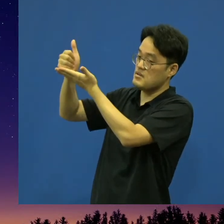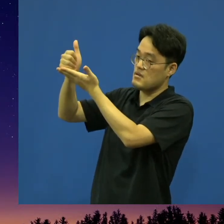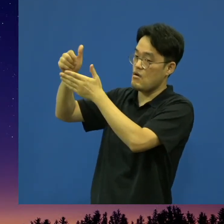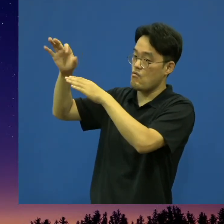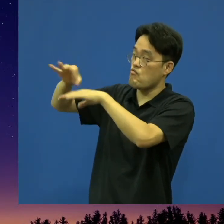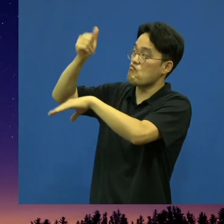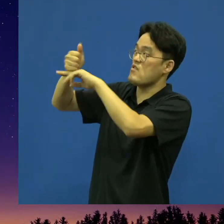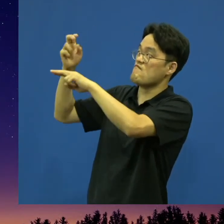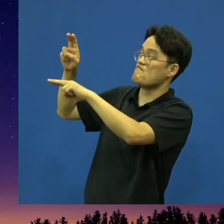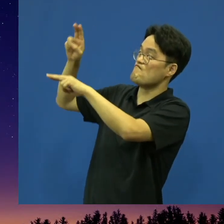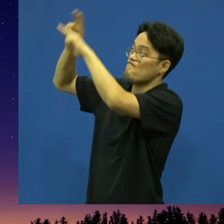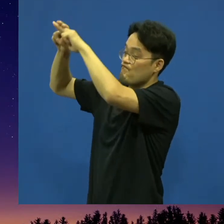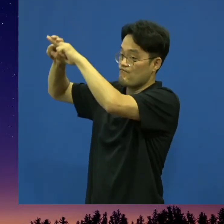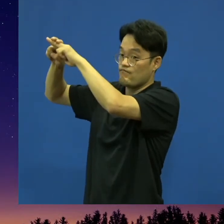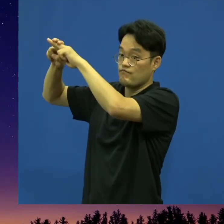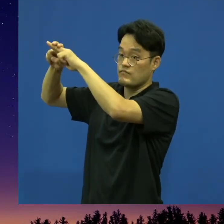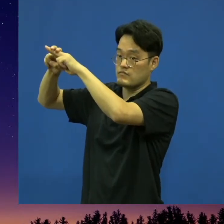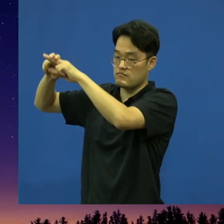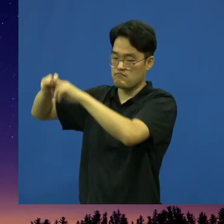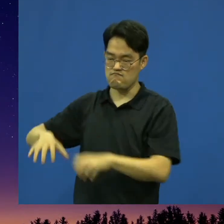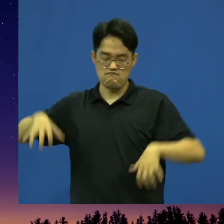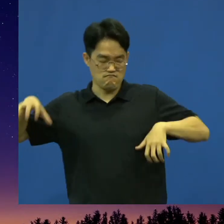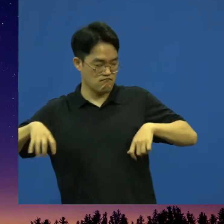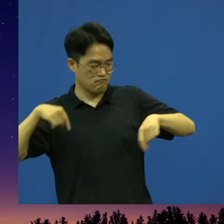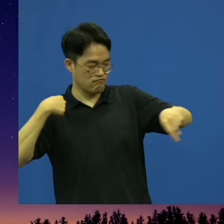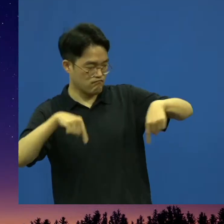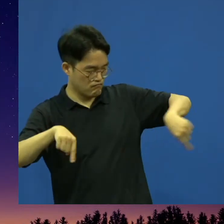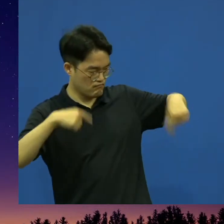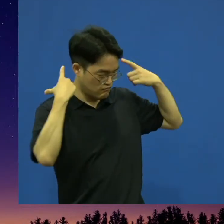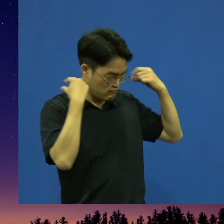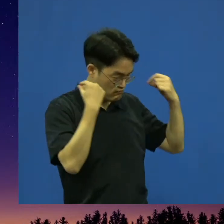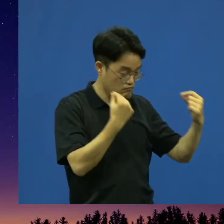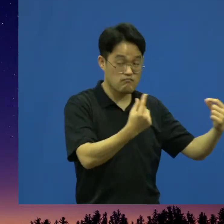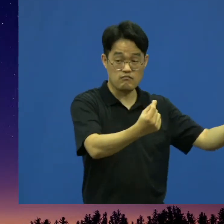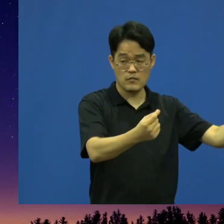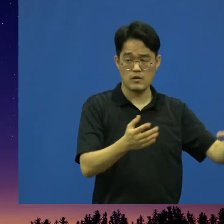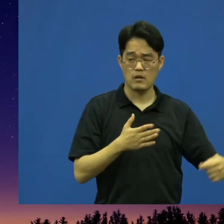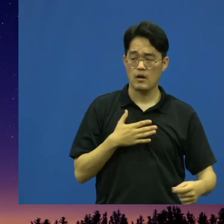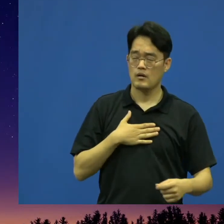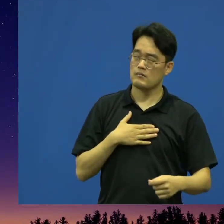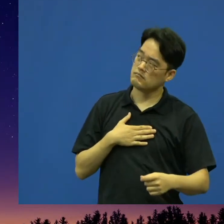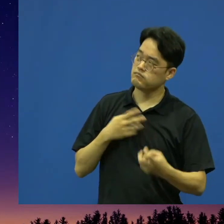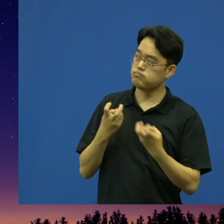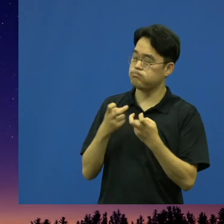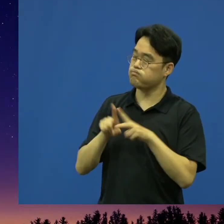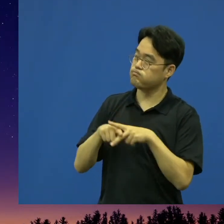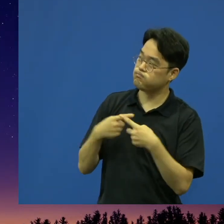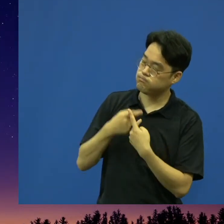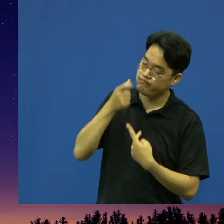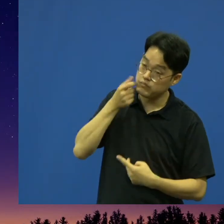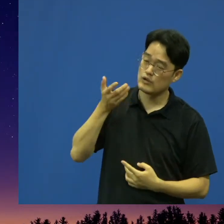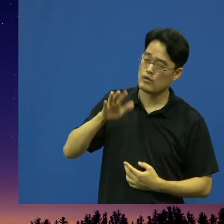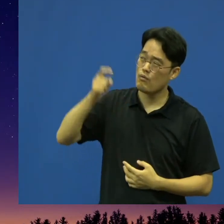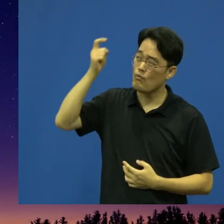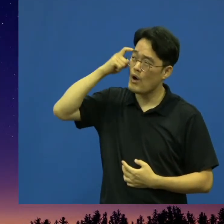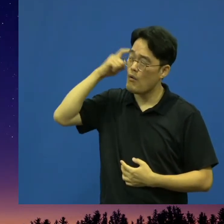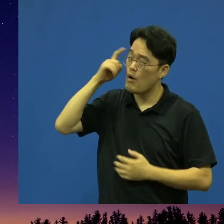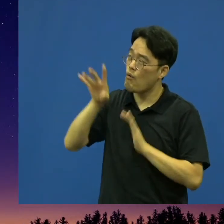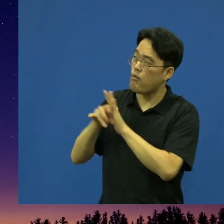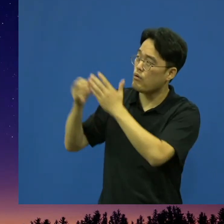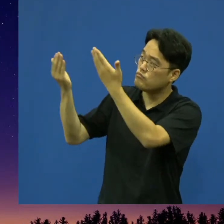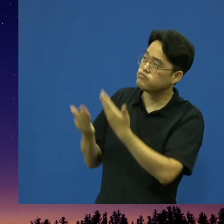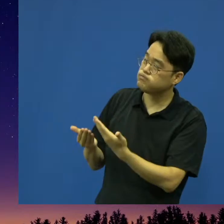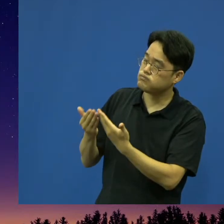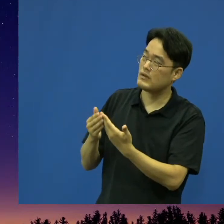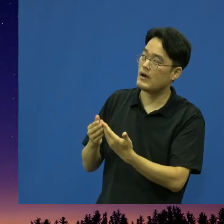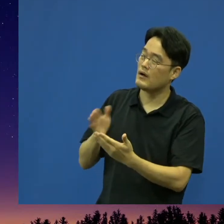계시면서 세상과 만물을 여전히 다스리시고 이해할 수는 없지만 왜 이런 아픔을 주시는지